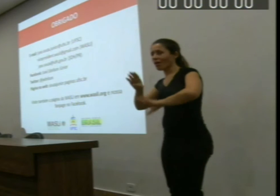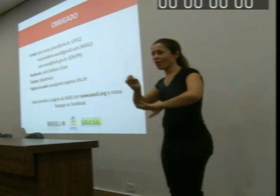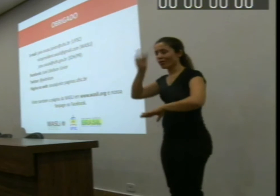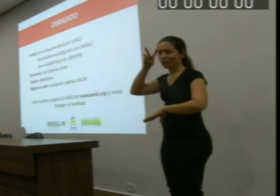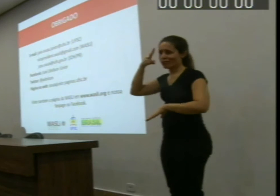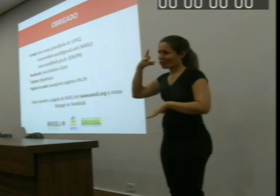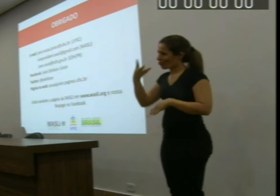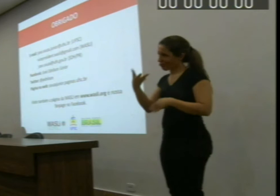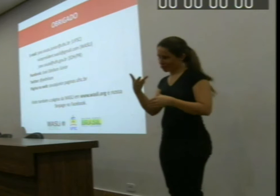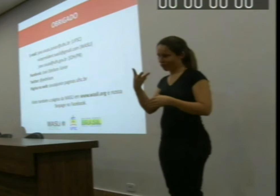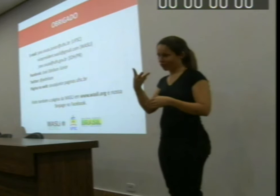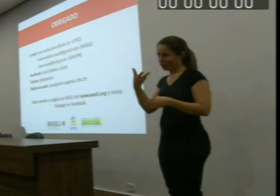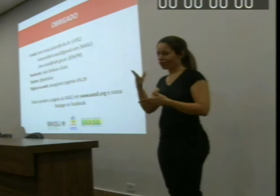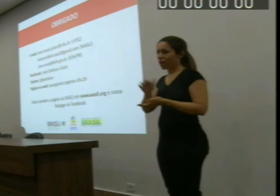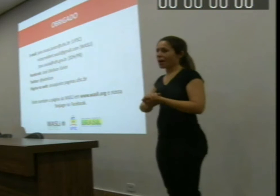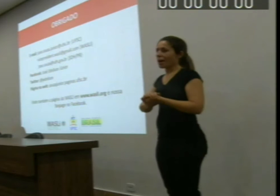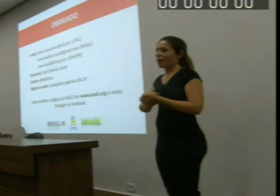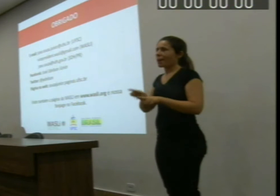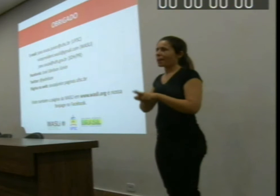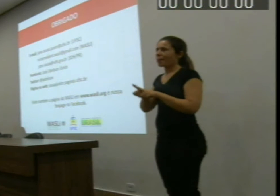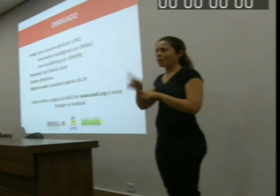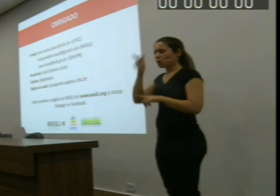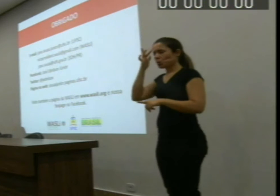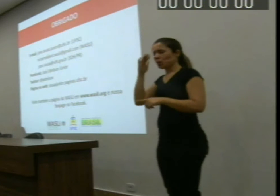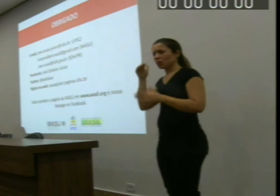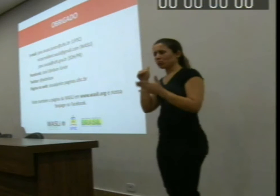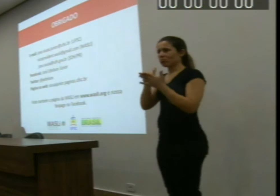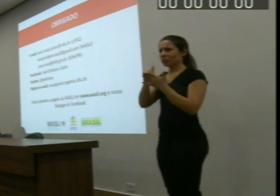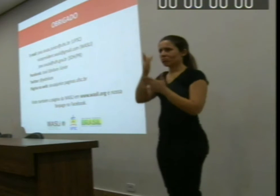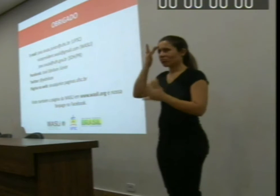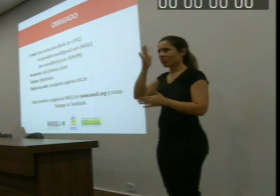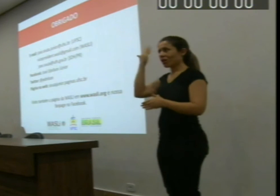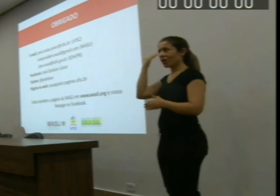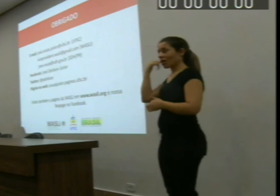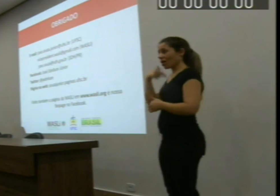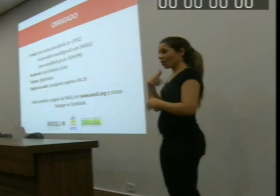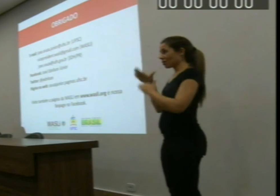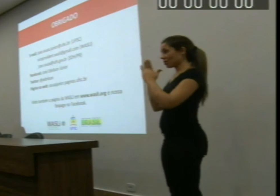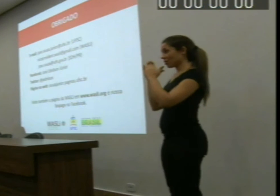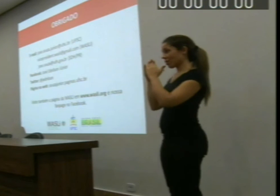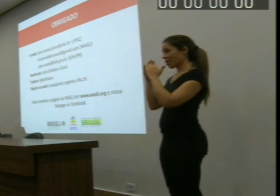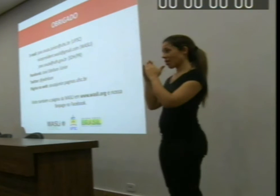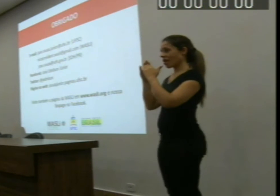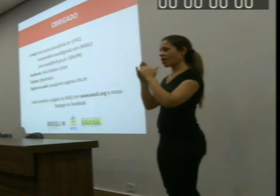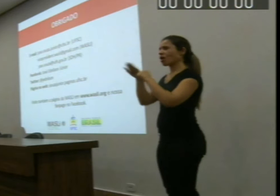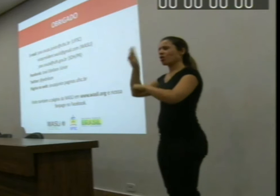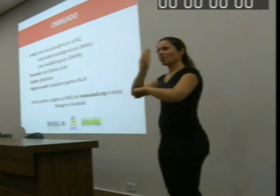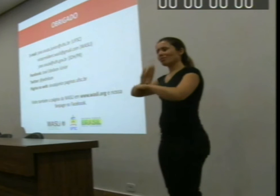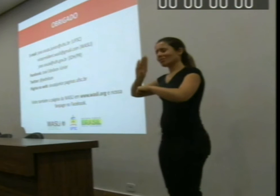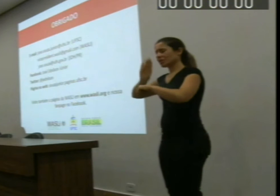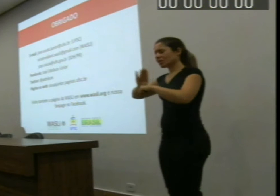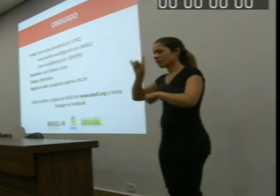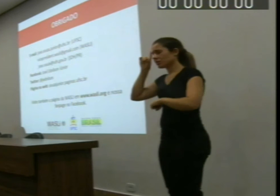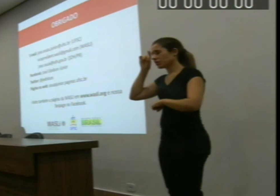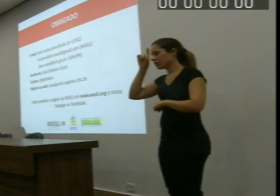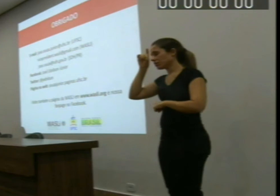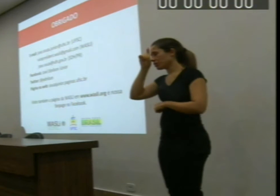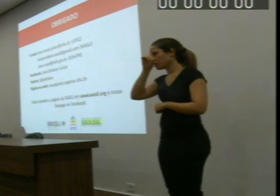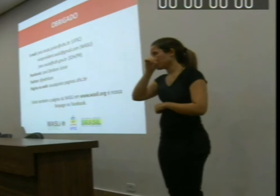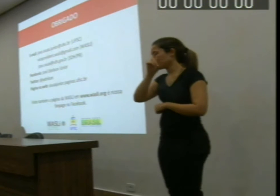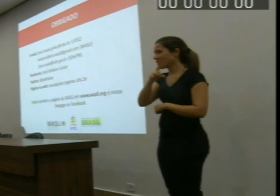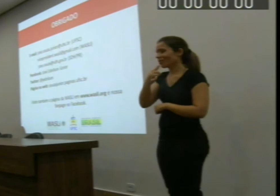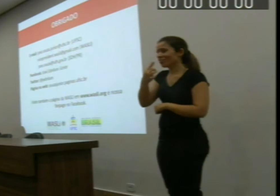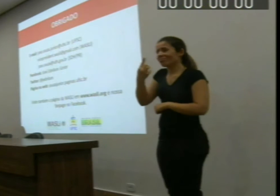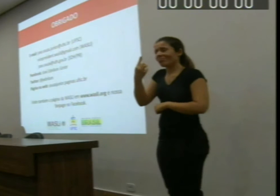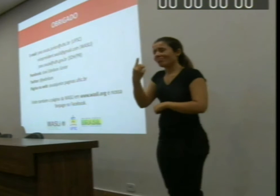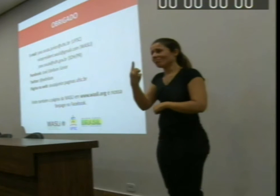ótimo mas eu não sei quando foi a última mas quando eu morava aqui eram formações muito espaçadas acontecia assim uma vez